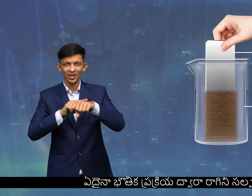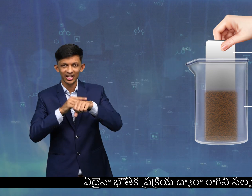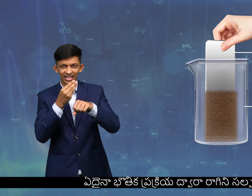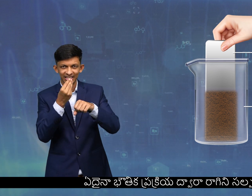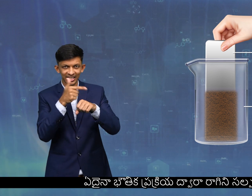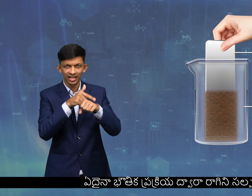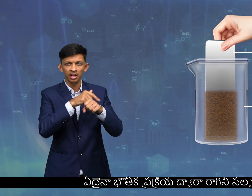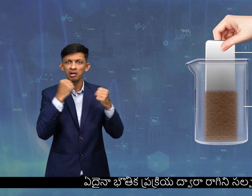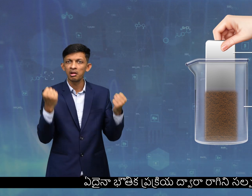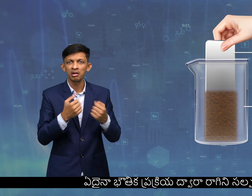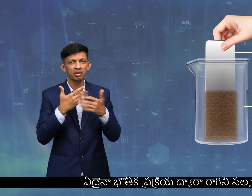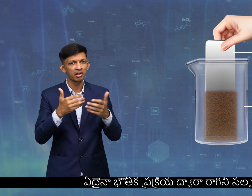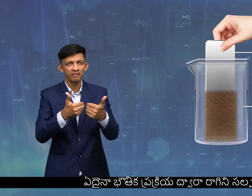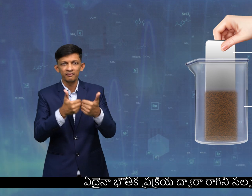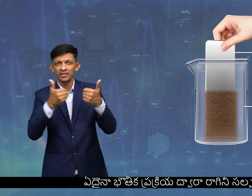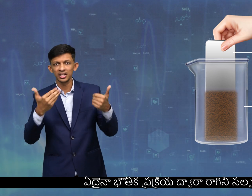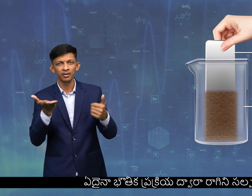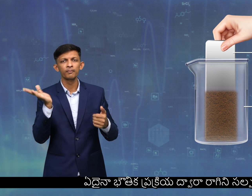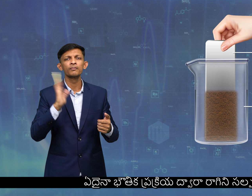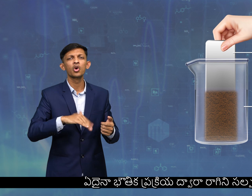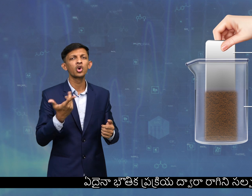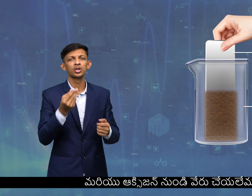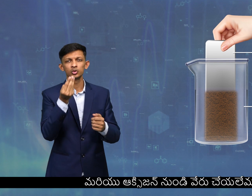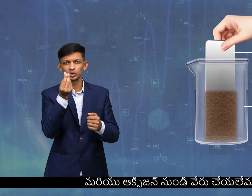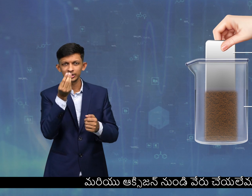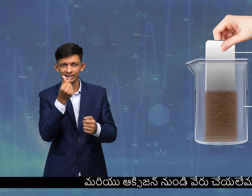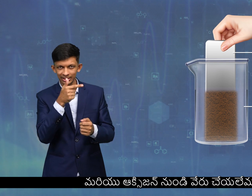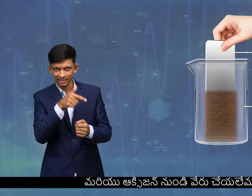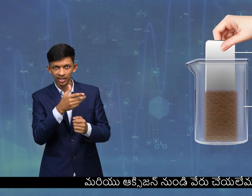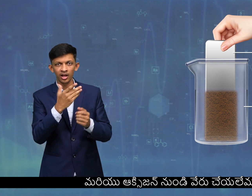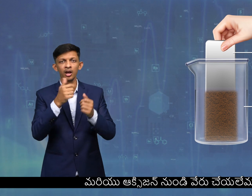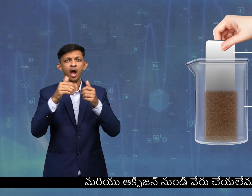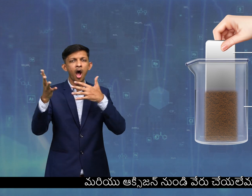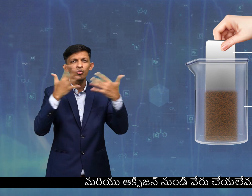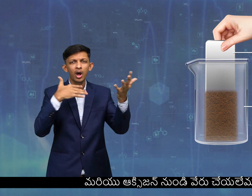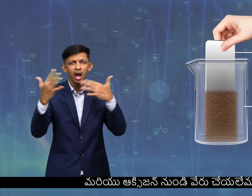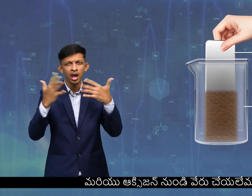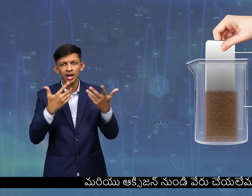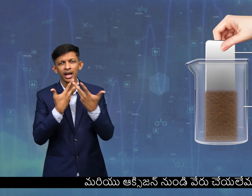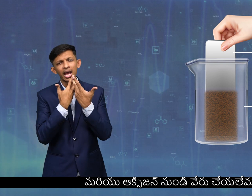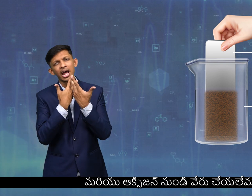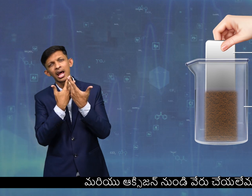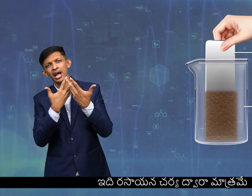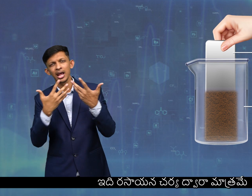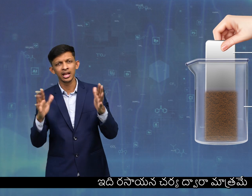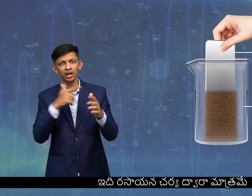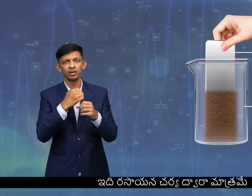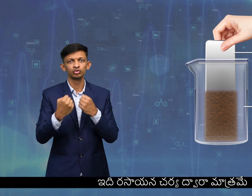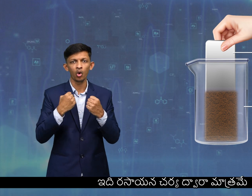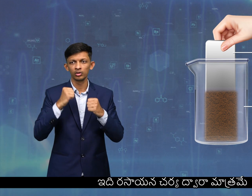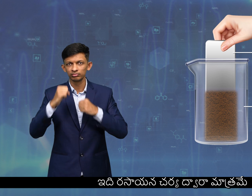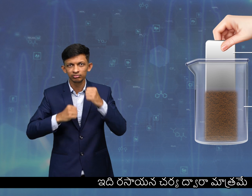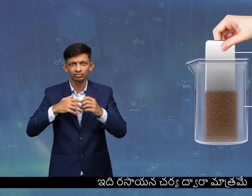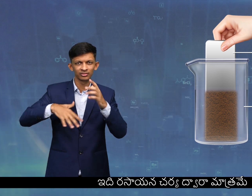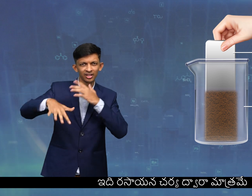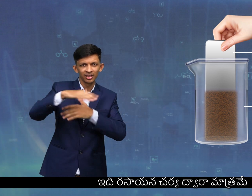ఏదైనా భౌతిక ప్రక్రియ ద్వారా రాగిని సల్ఫర్ మరియు ఆక్సిజన్ నుండి వేరు చేయలేము. ఇది